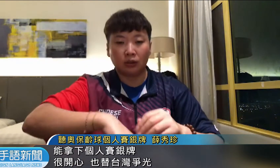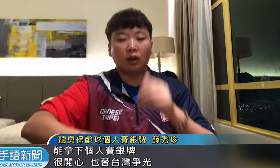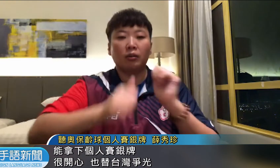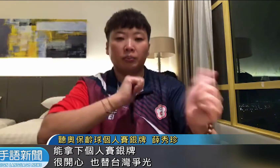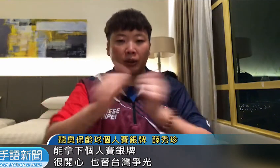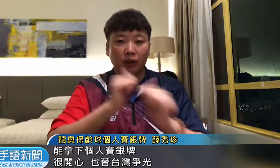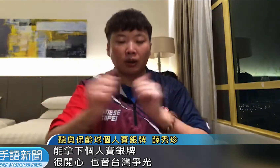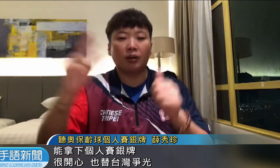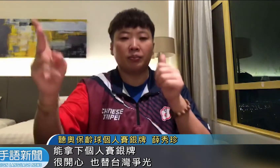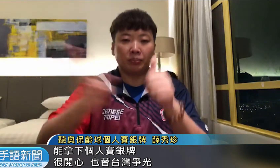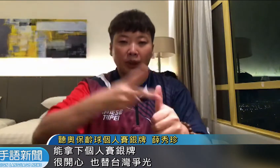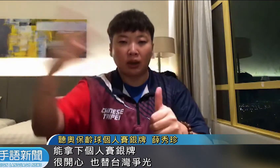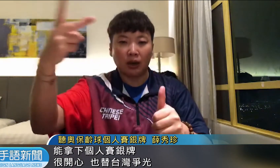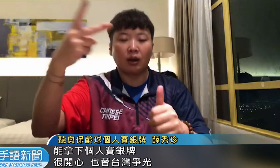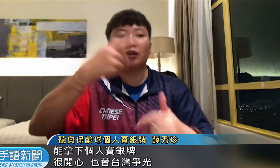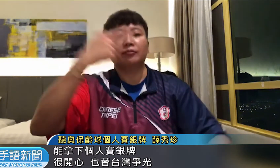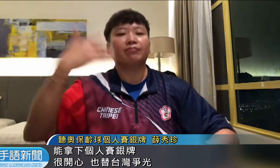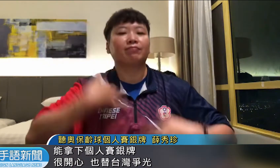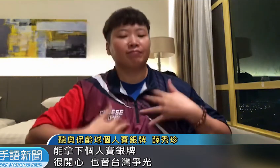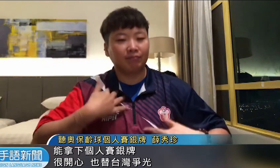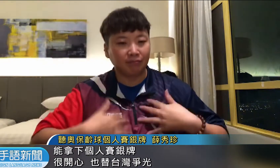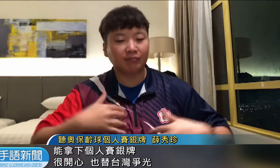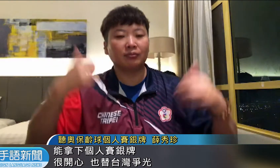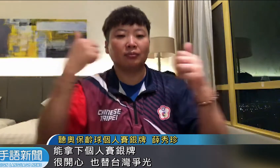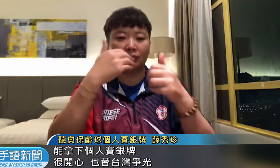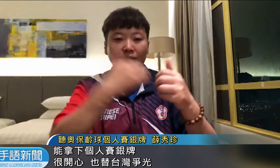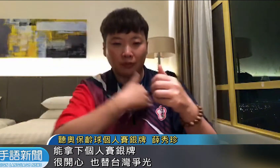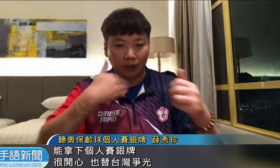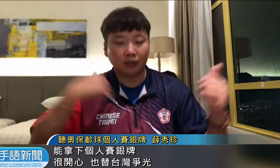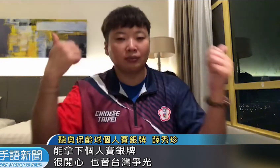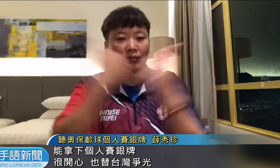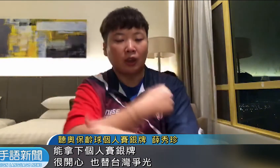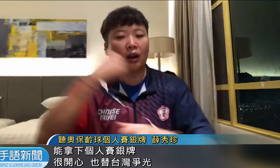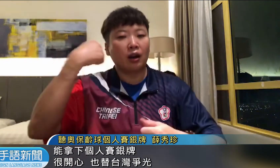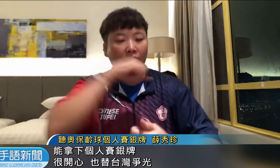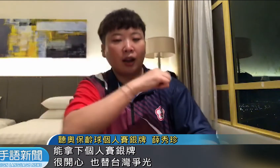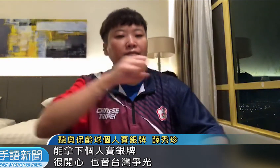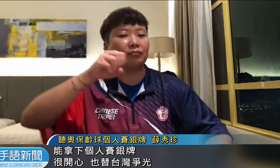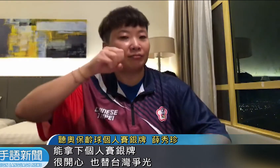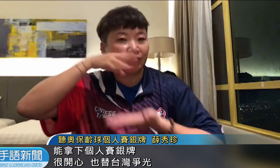打气支持，再来也很感谢两位教练的用心指导。参加马来西亚第24届听障奥运，能拿下个人赛银牌，很开心，也替台湾争光。